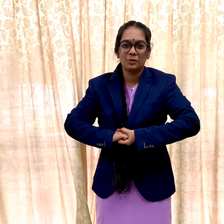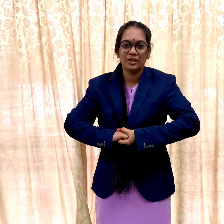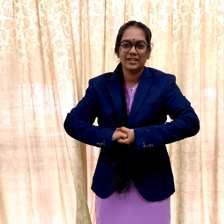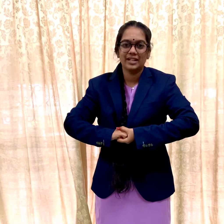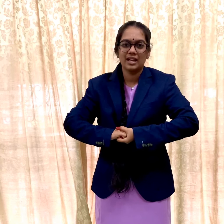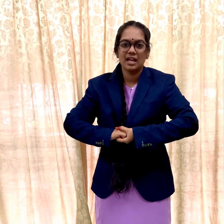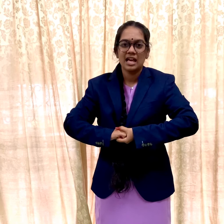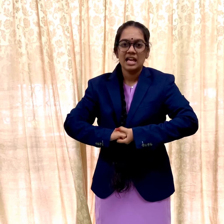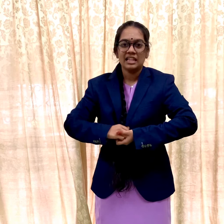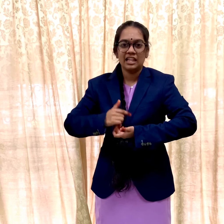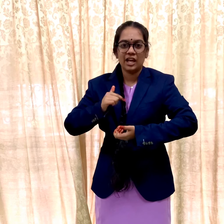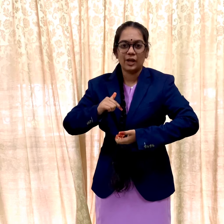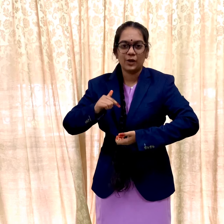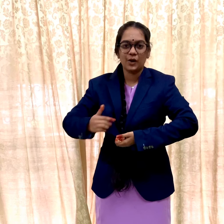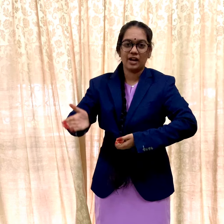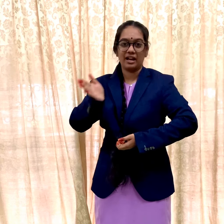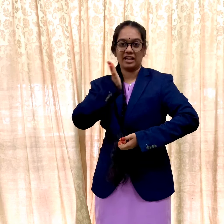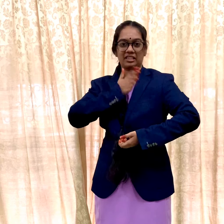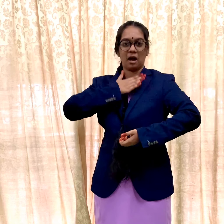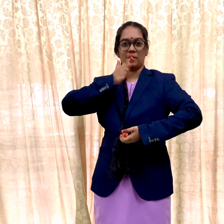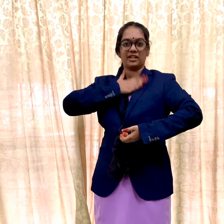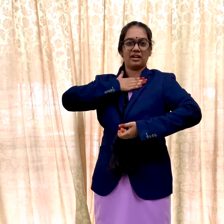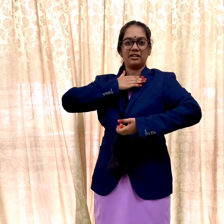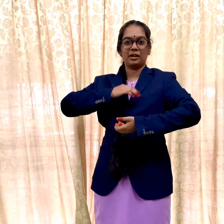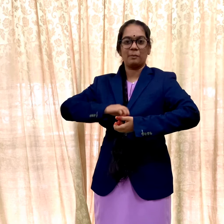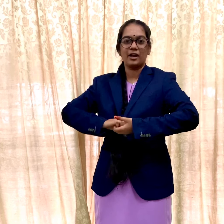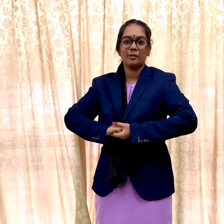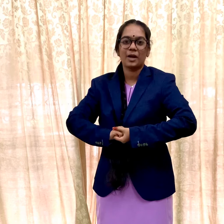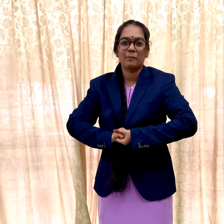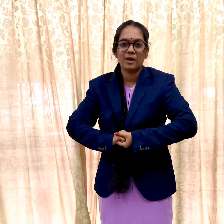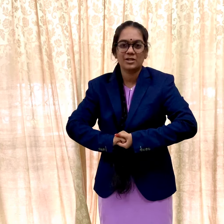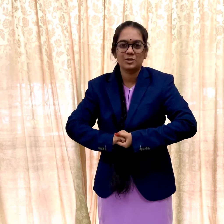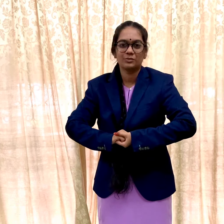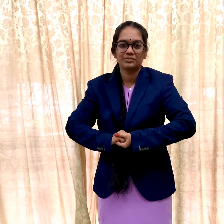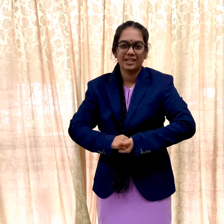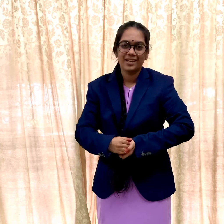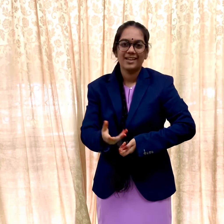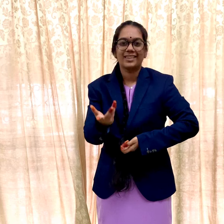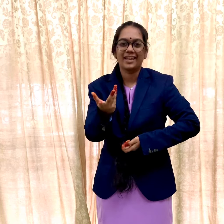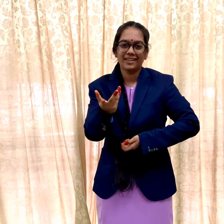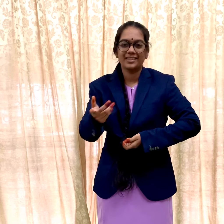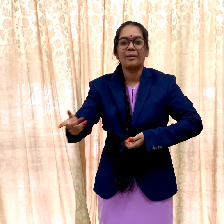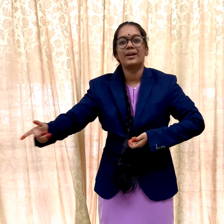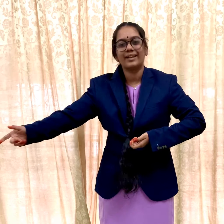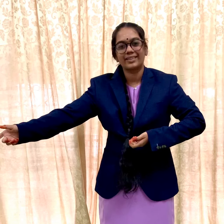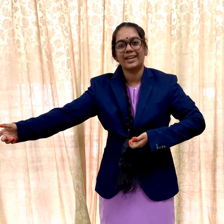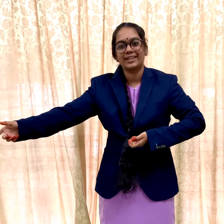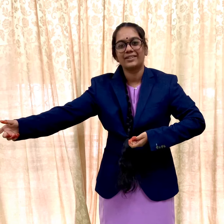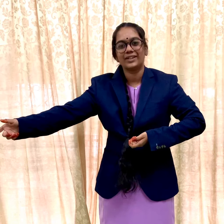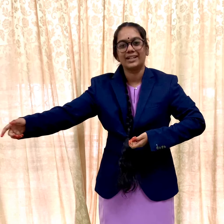refillது திருக்குரலை தமர்ந்து பெருமை பேசும் தேன் தமிலம் த Coalition's விட்டை